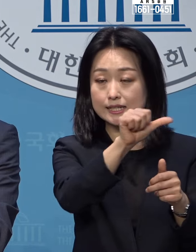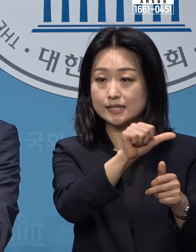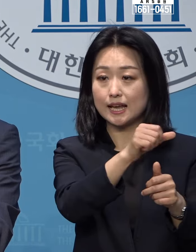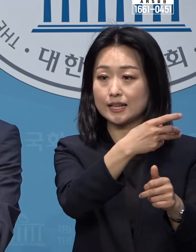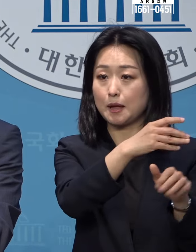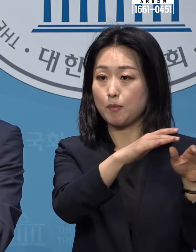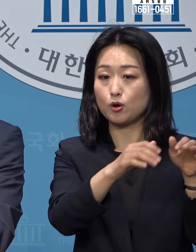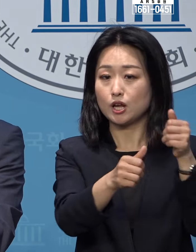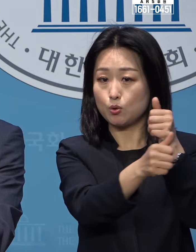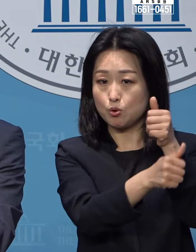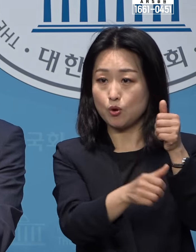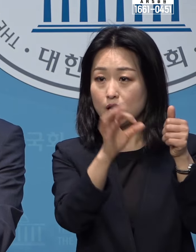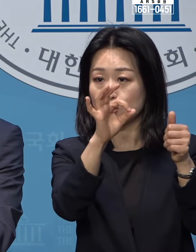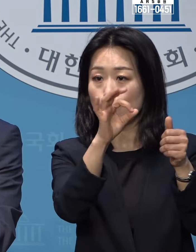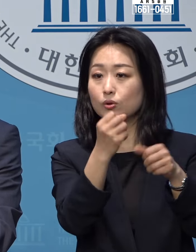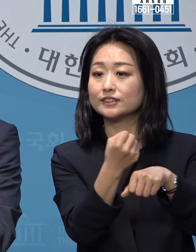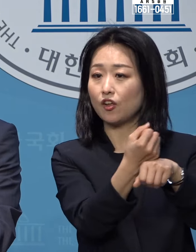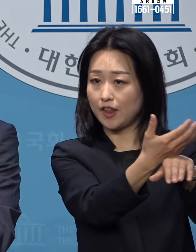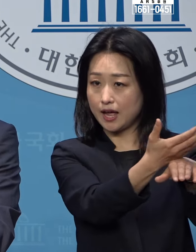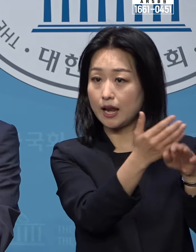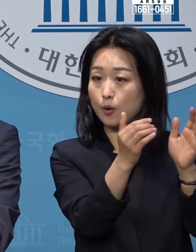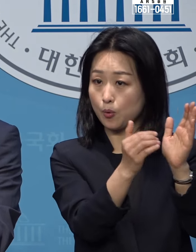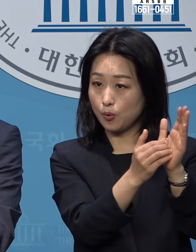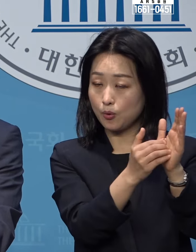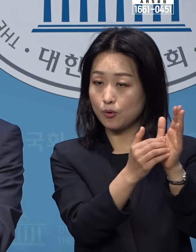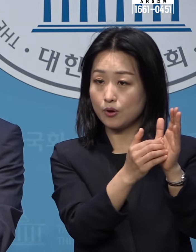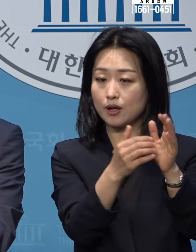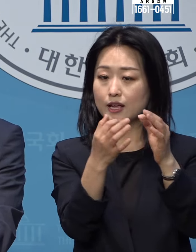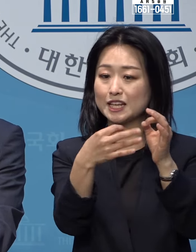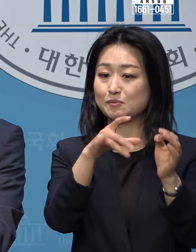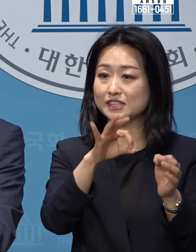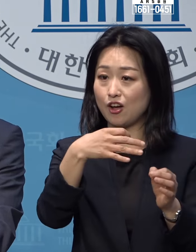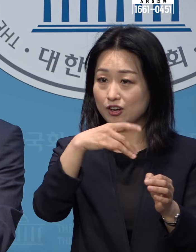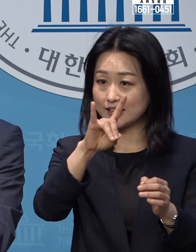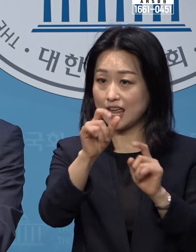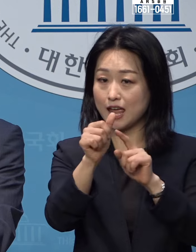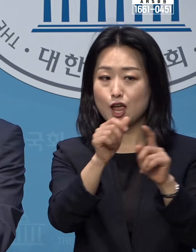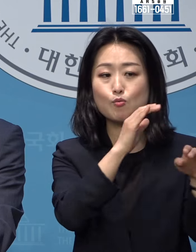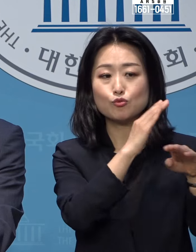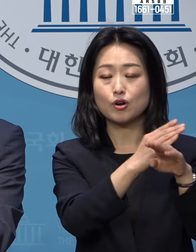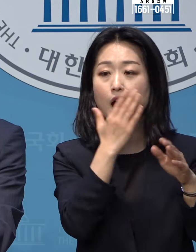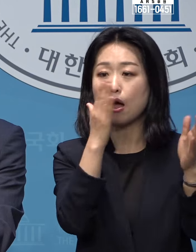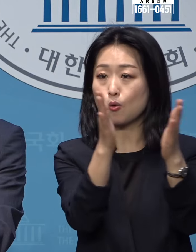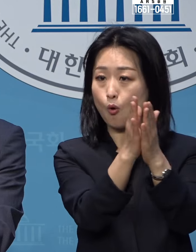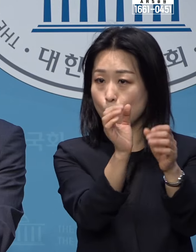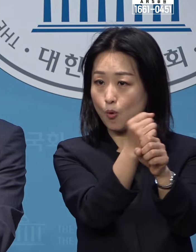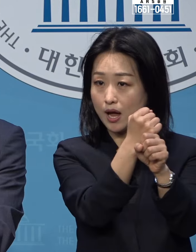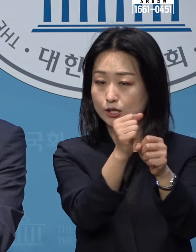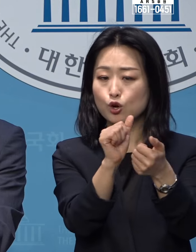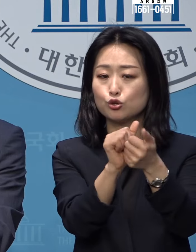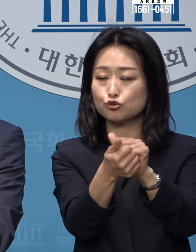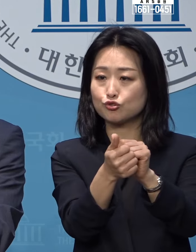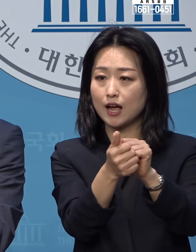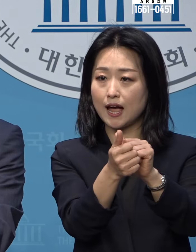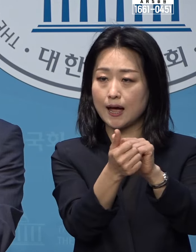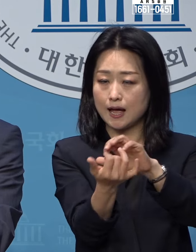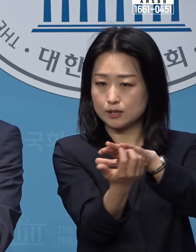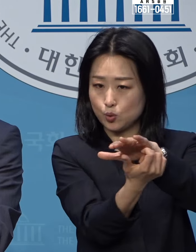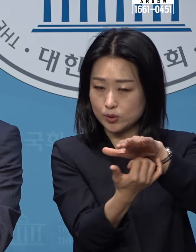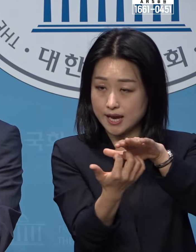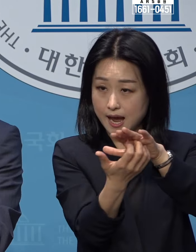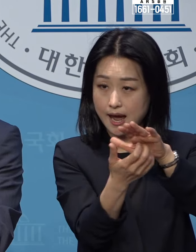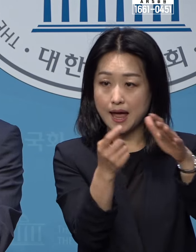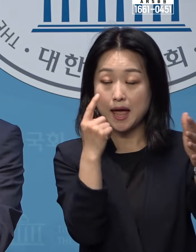조선아시아태평양평화위원회에 자금을 전달했고 김성태가 북측과 공모해 주가 조작까지 했다는 의혹을